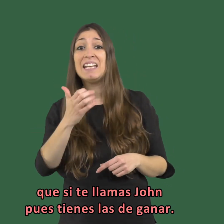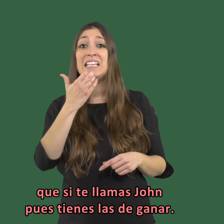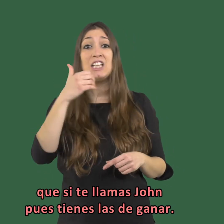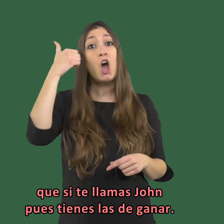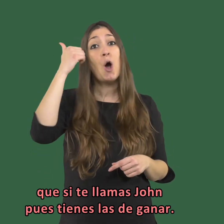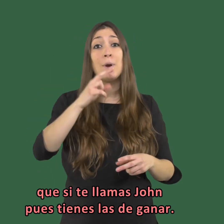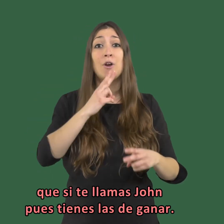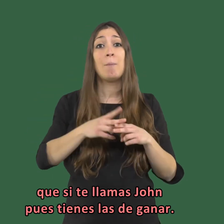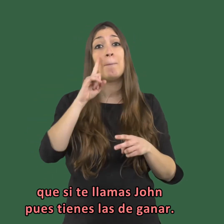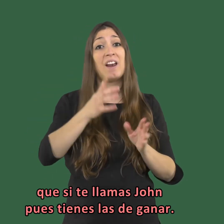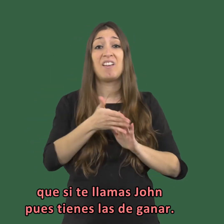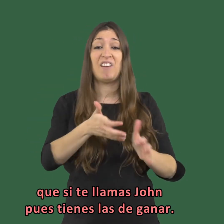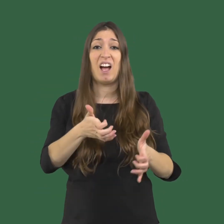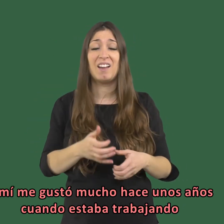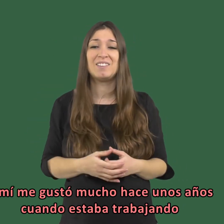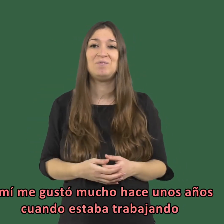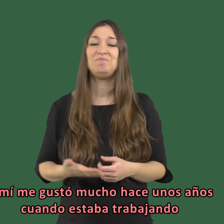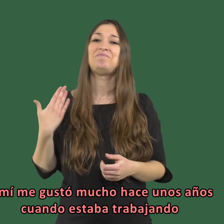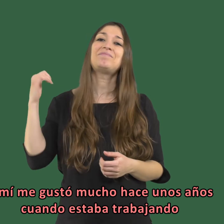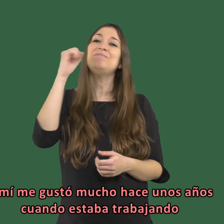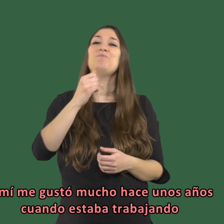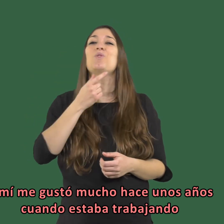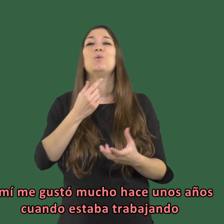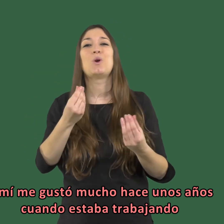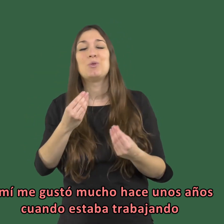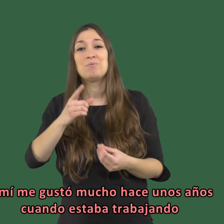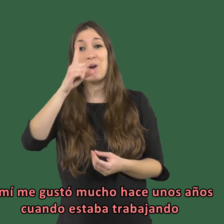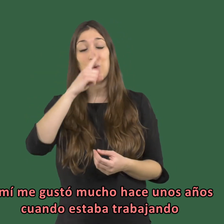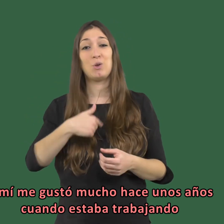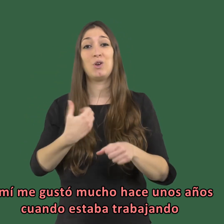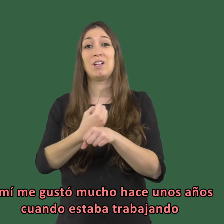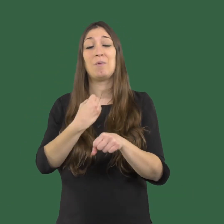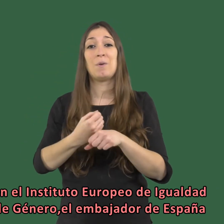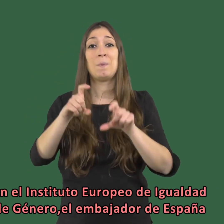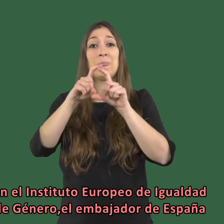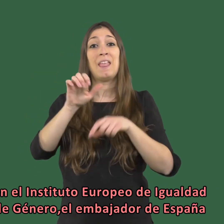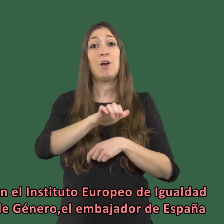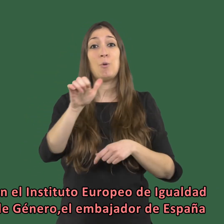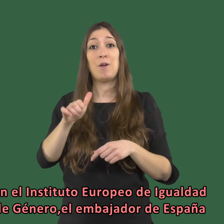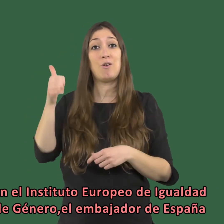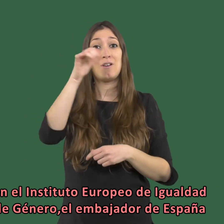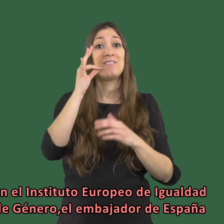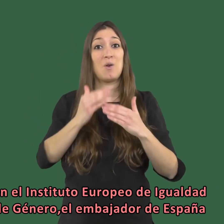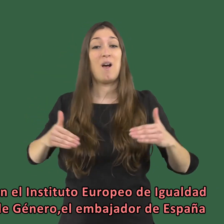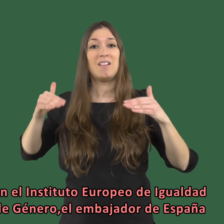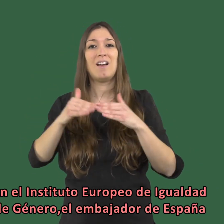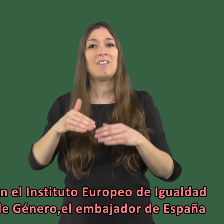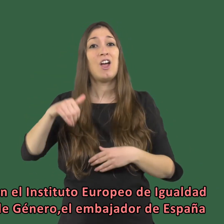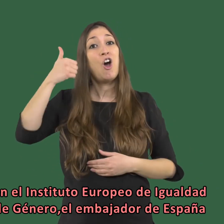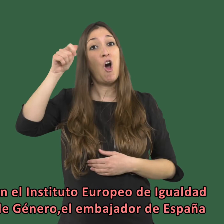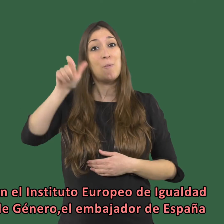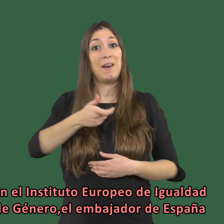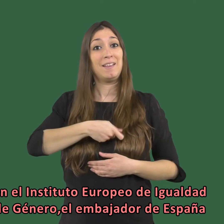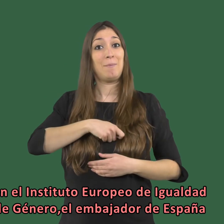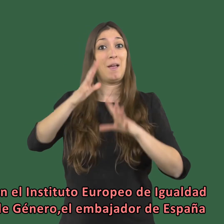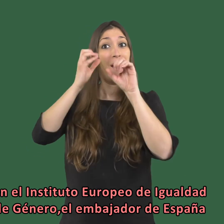John, pues tienes las de ganar, ¿no? A mí me gustó mucho hace unos años que cuando estaba trabajando en el Instituto Europeo de Igualdad de Género, el